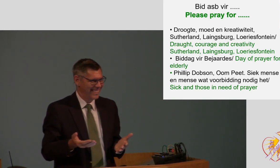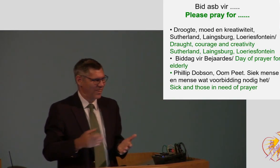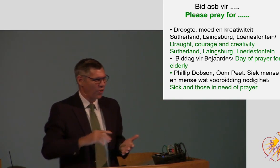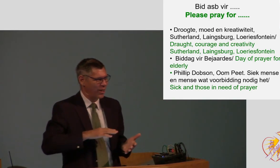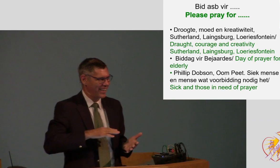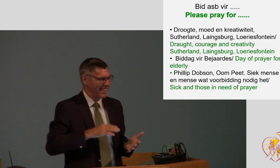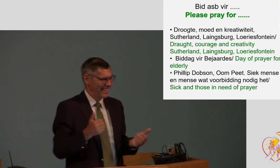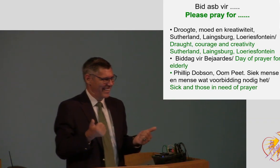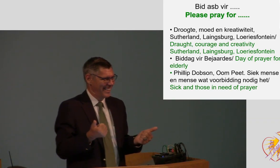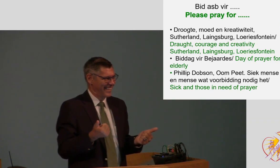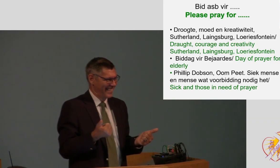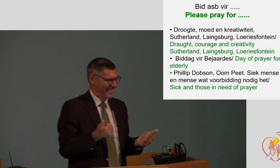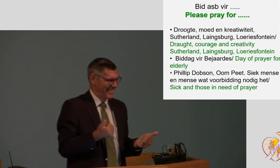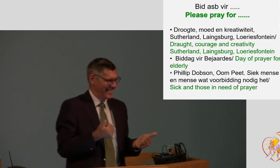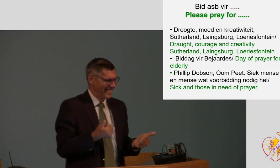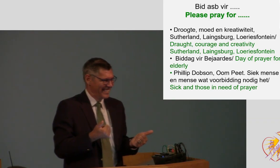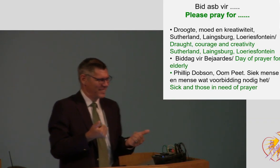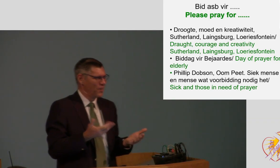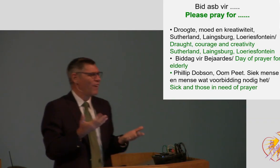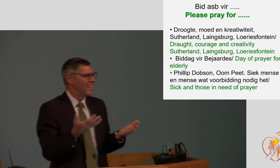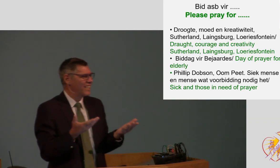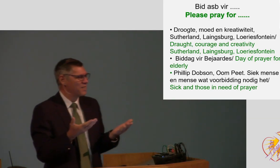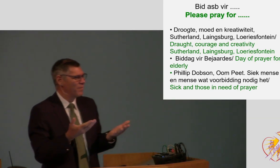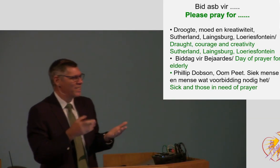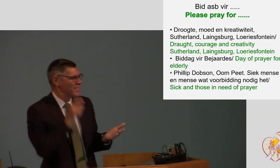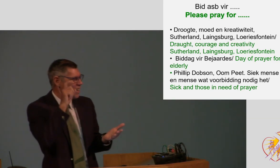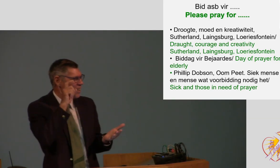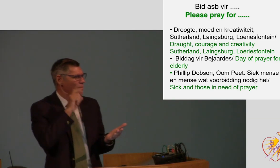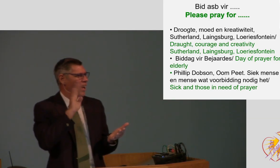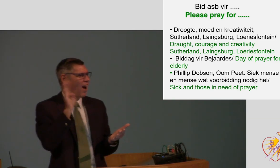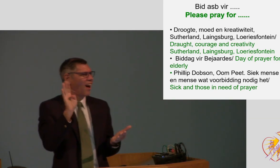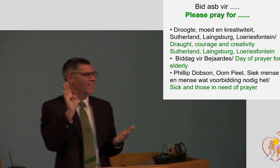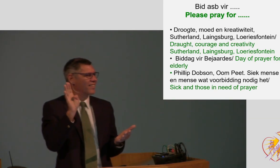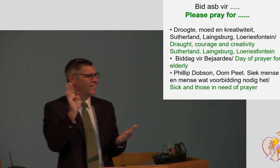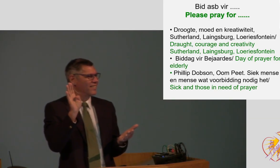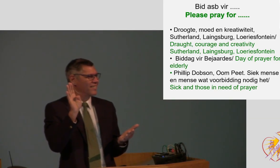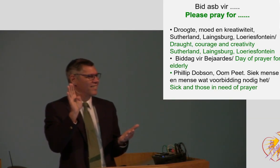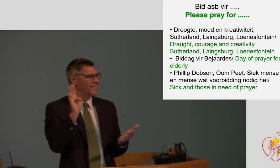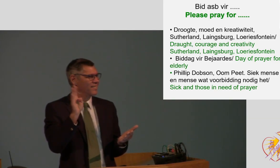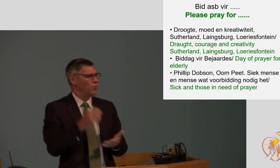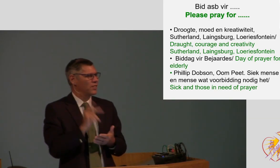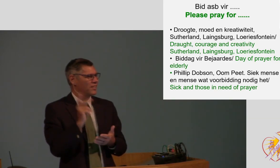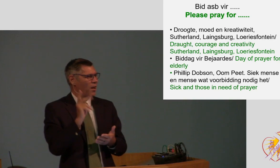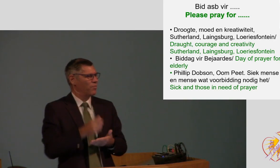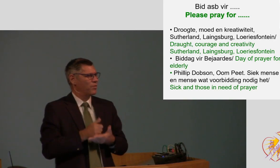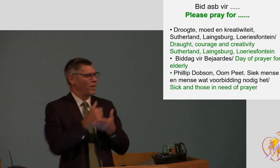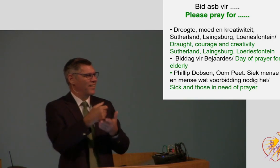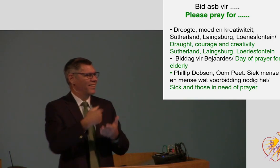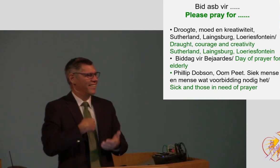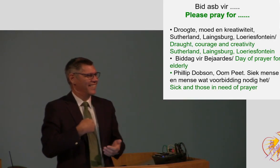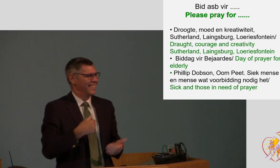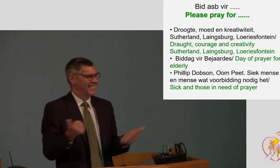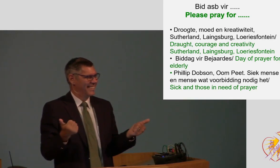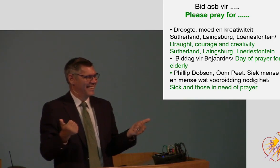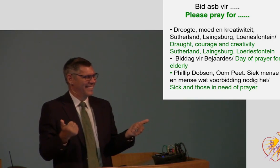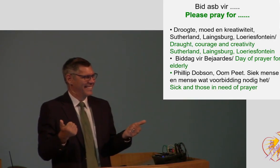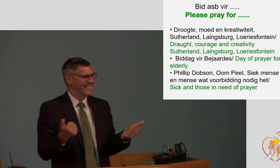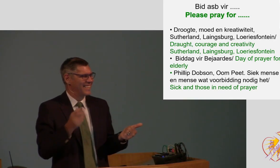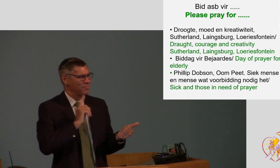nie. Nou wanneer is mens bejaard? Koos, help vir my. Julle is mos